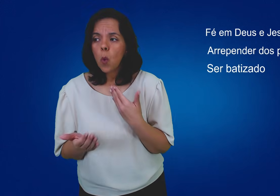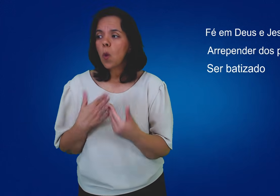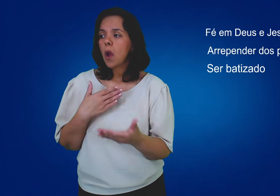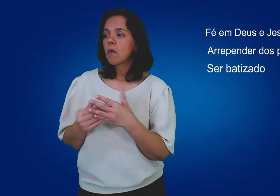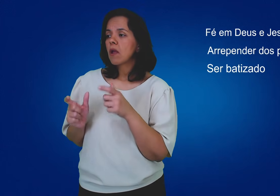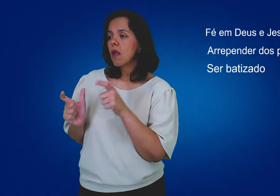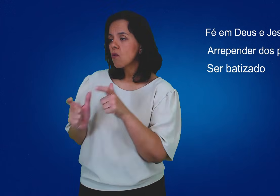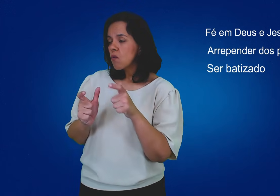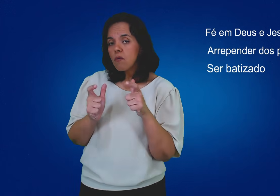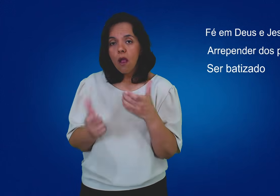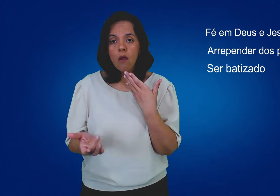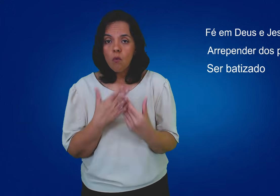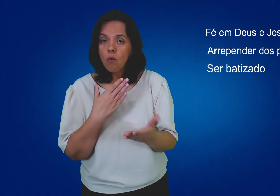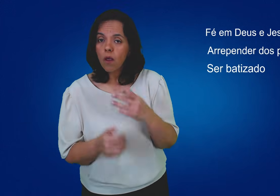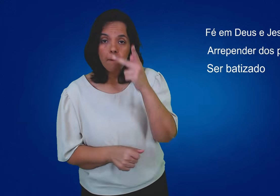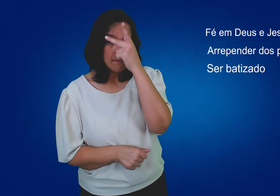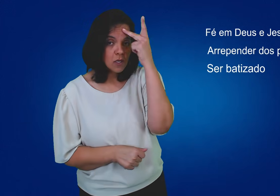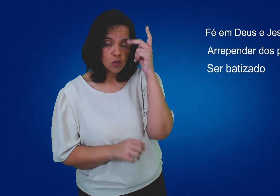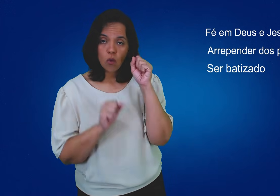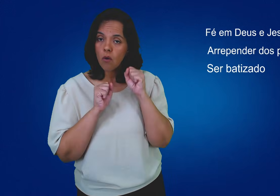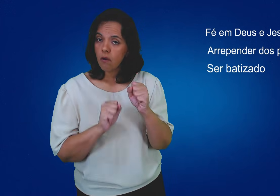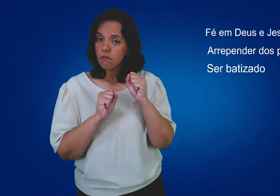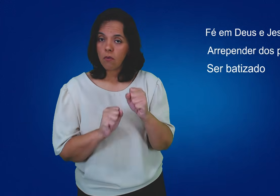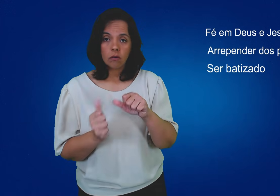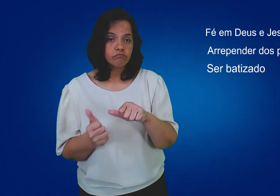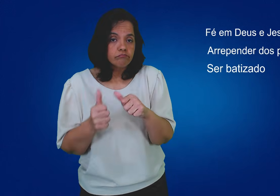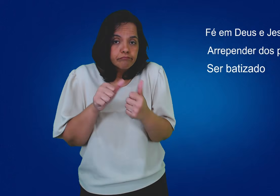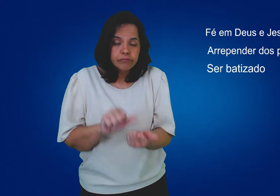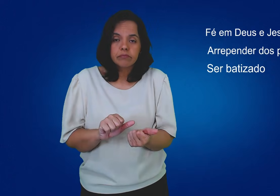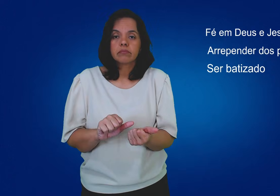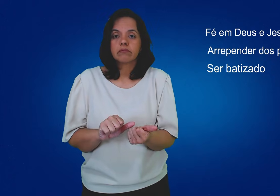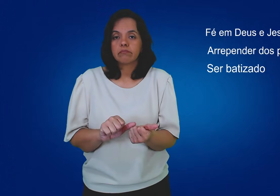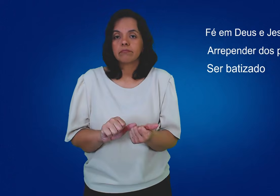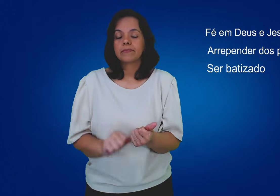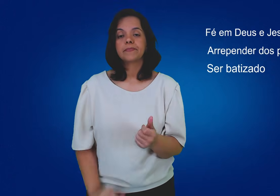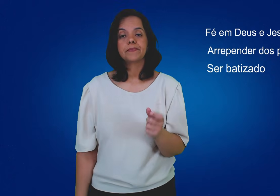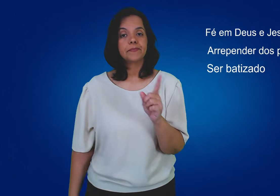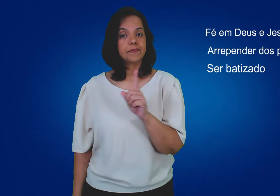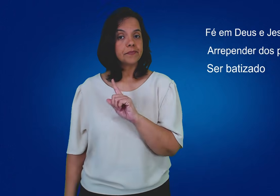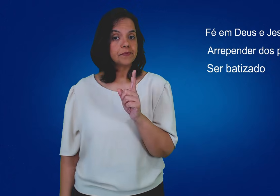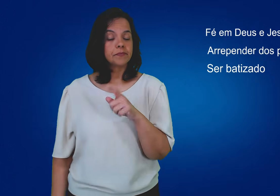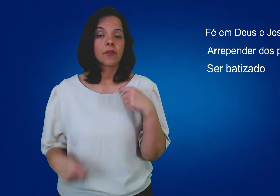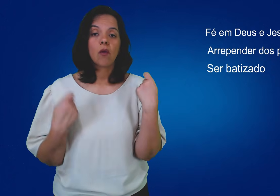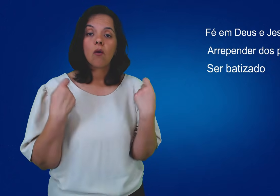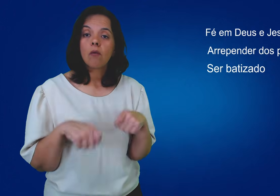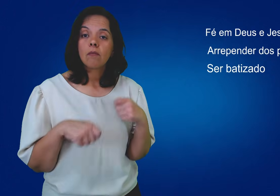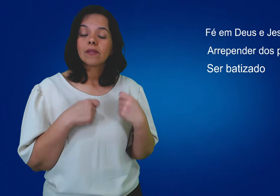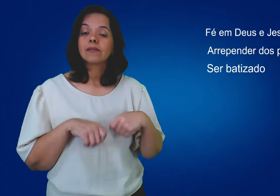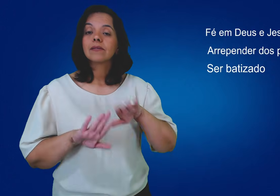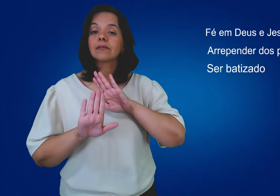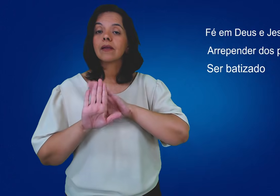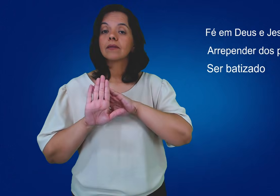Mas é qualquer batismo, em qualquer lugar, qualquer pessoa pode batizar. Será que é assim? Claro que